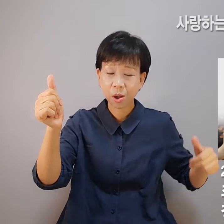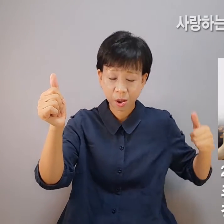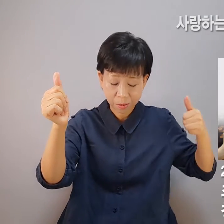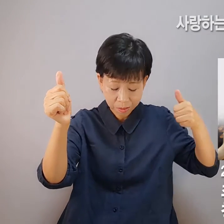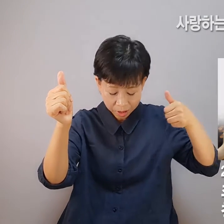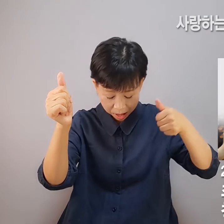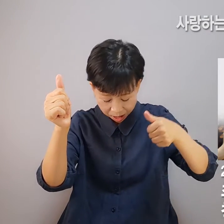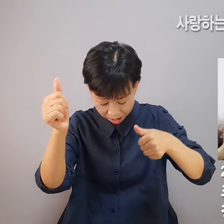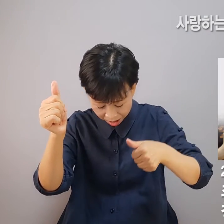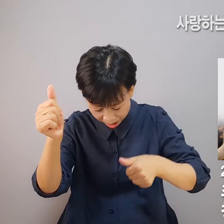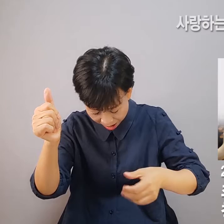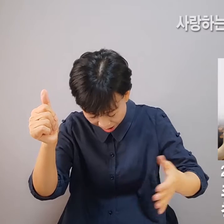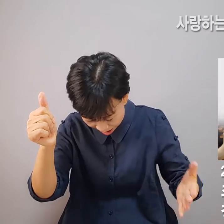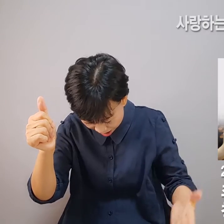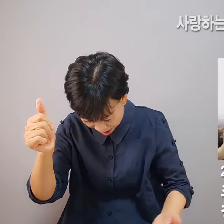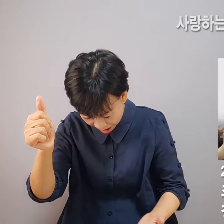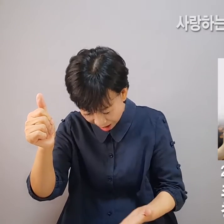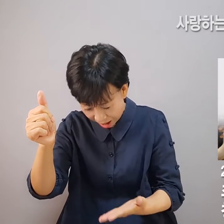주 은혜로